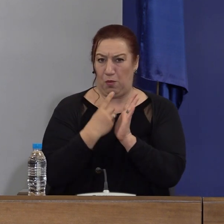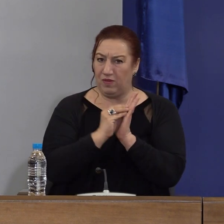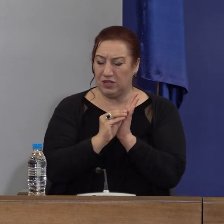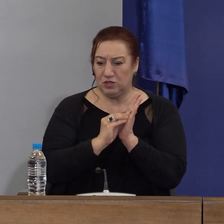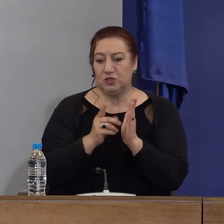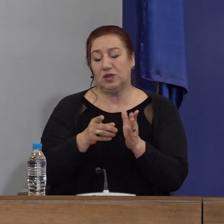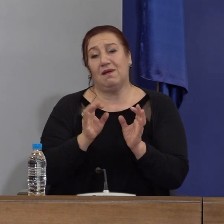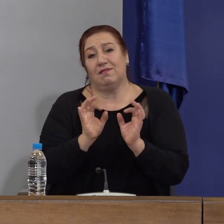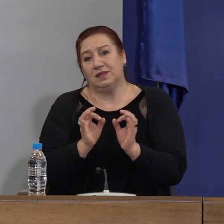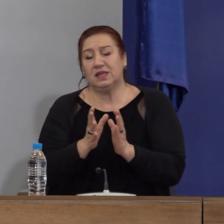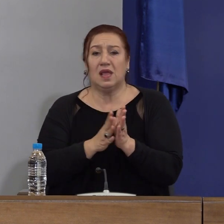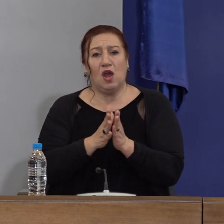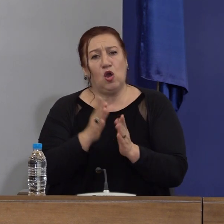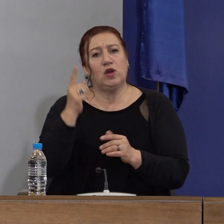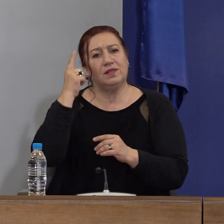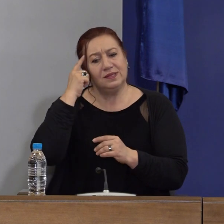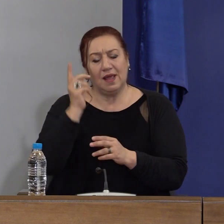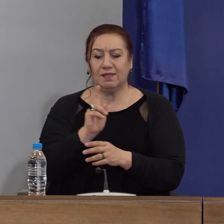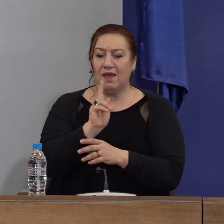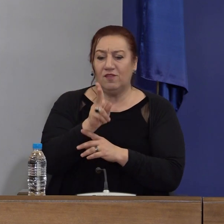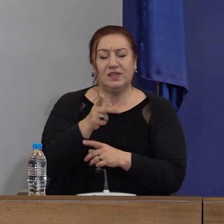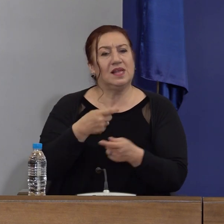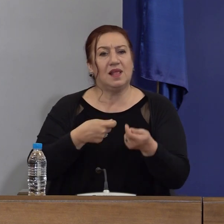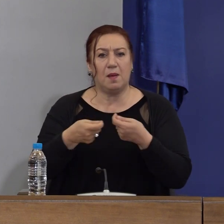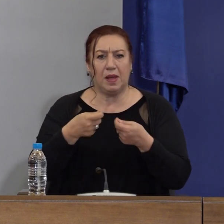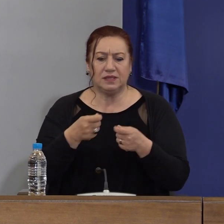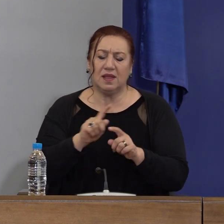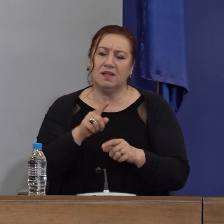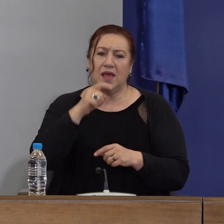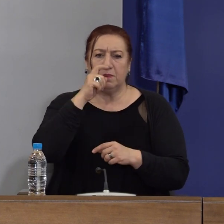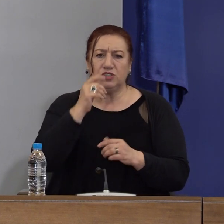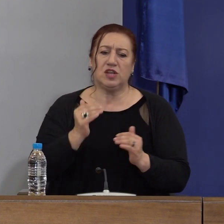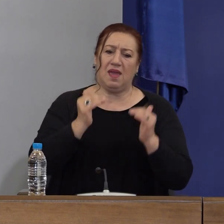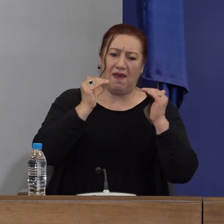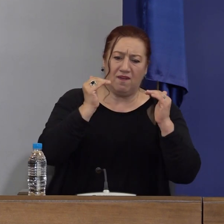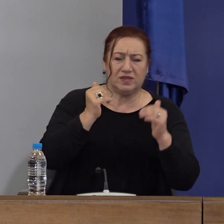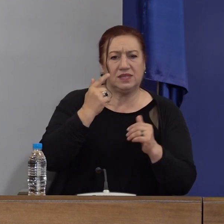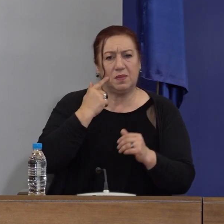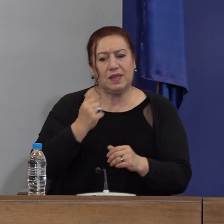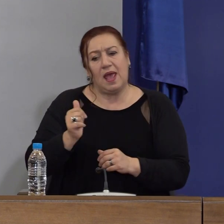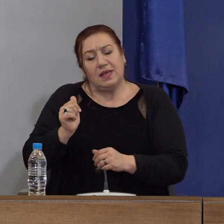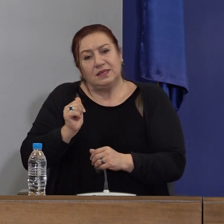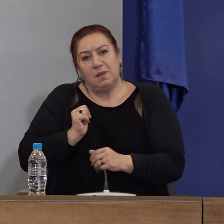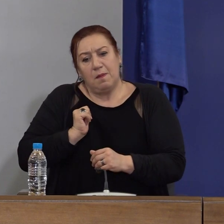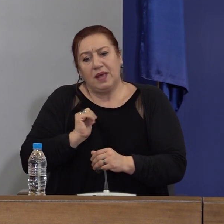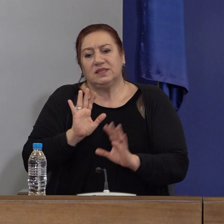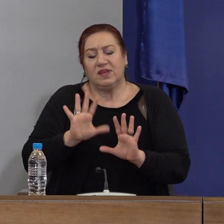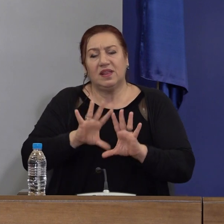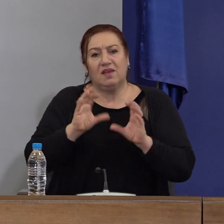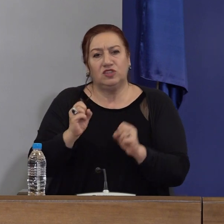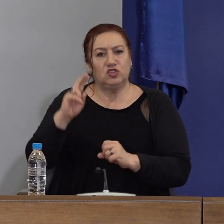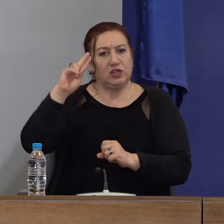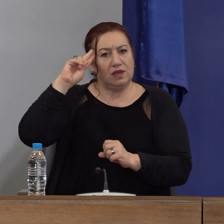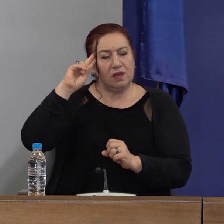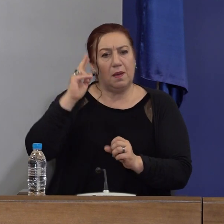наистина хората се научиха, влизайки в магазина, независимо от възрастта, да спазват останалите санитарно-хигиенни и